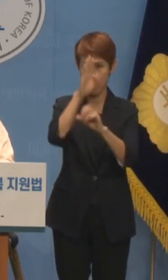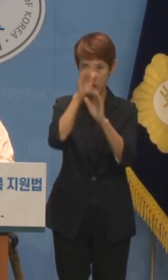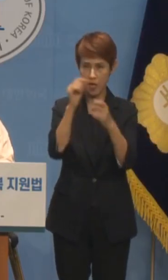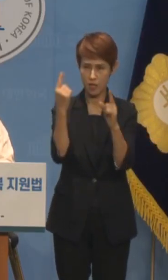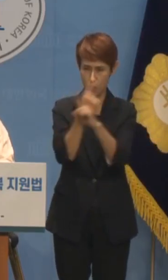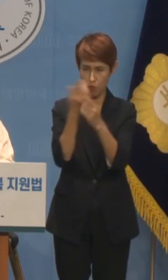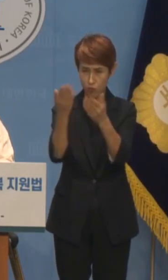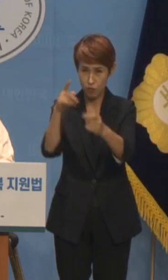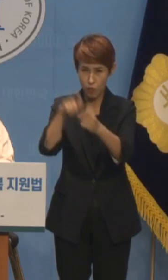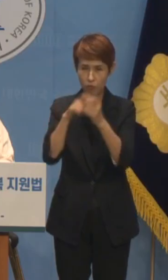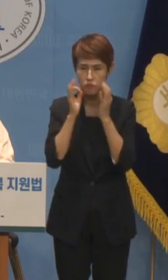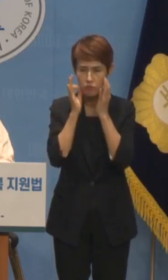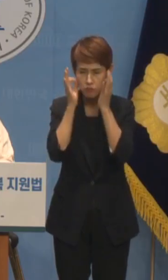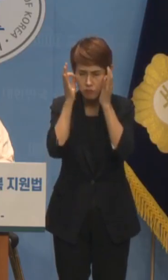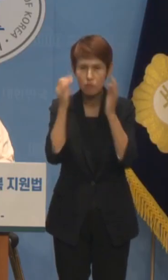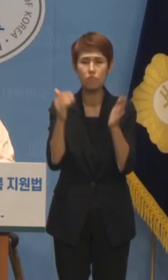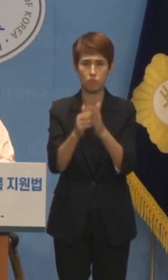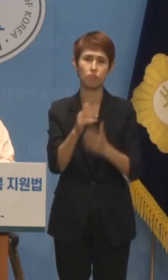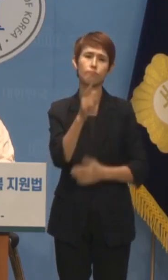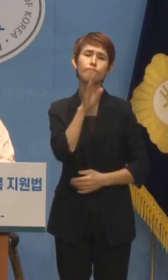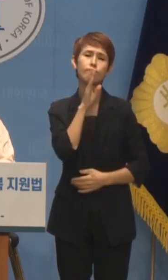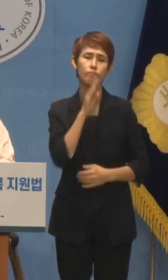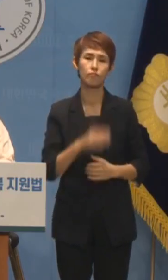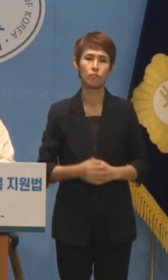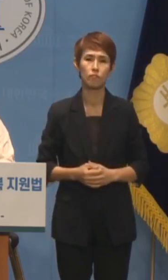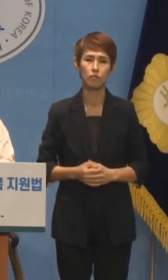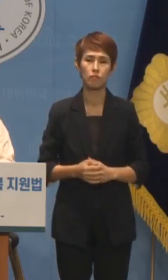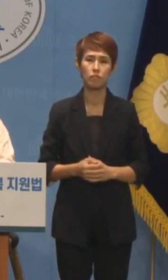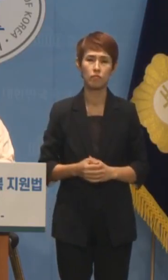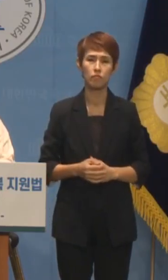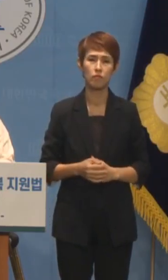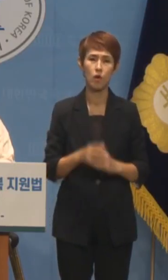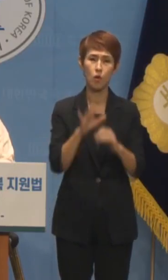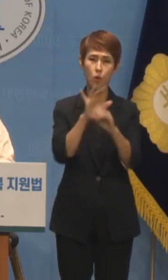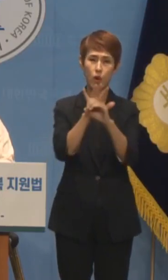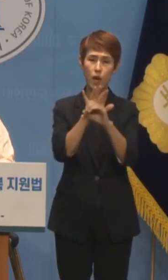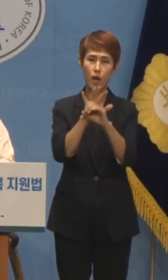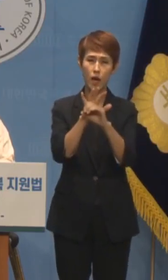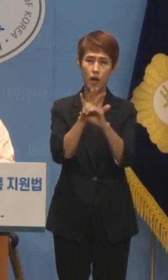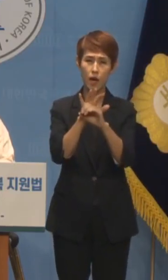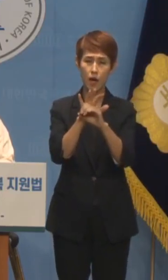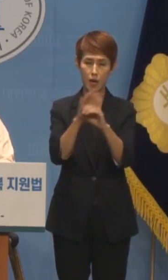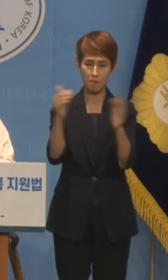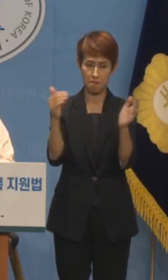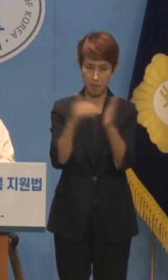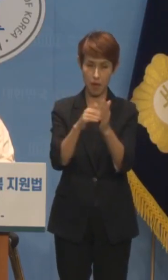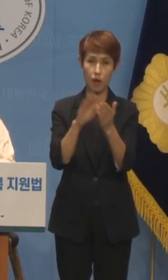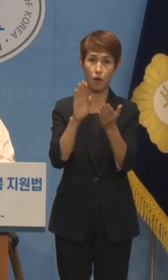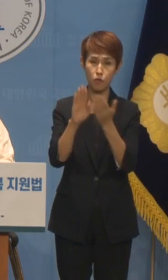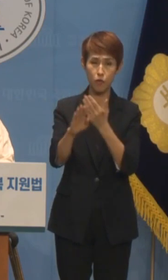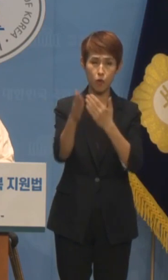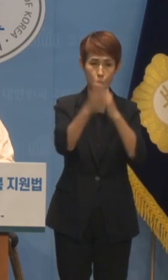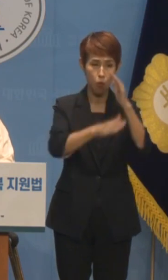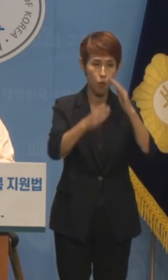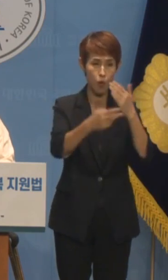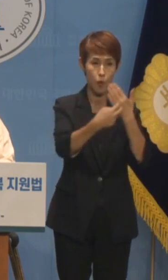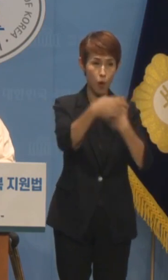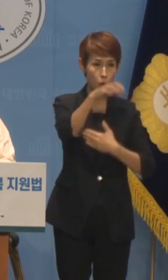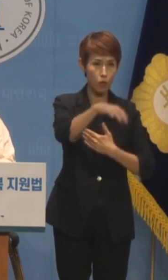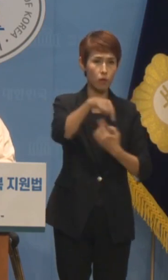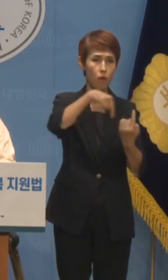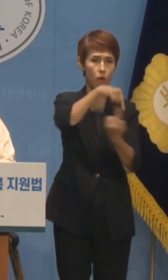역할을 다해왔습니다. 하지만 코로나 사태가 진정되고 난 후 이들 공공병원은 경영